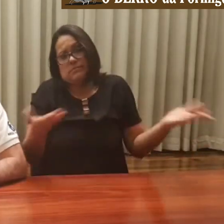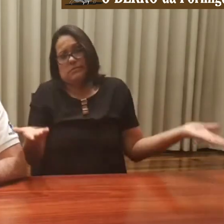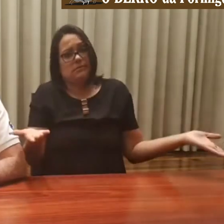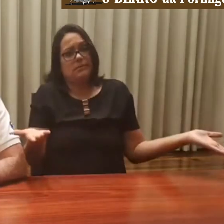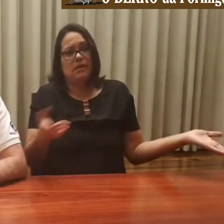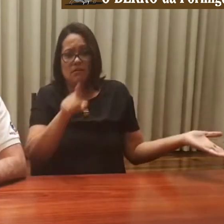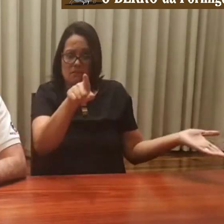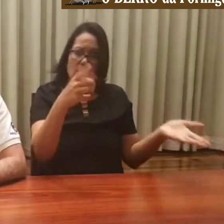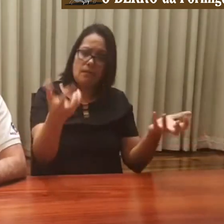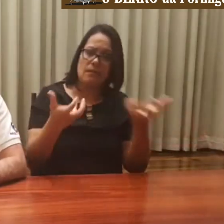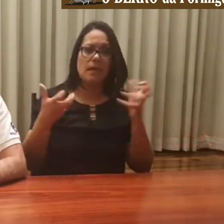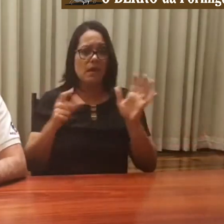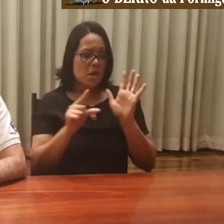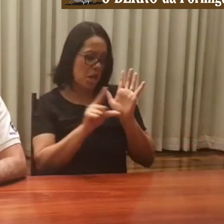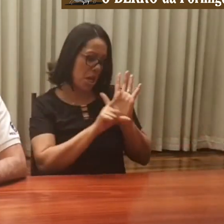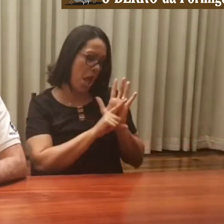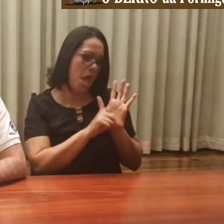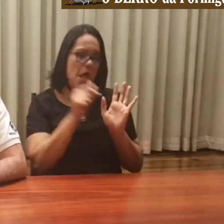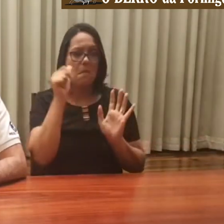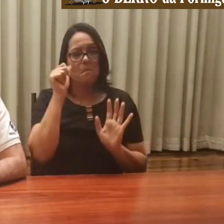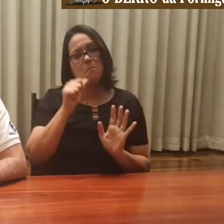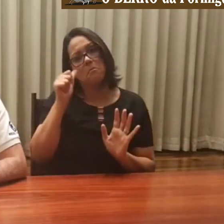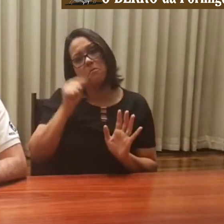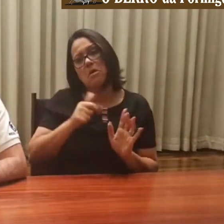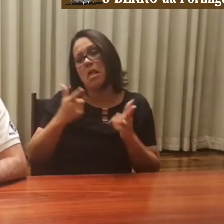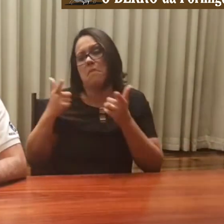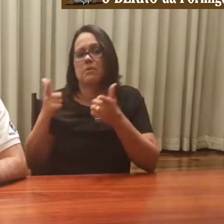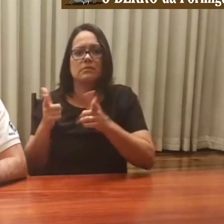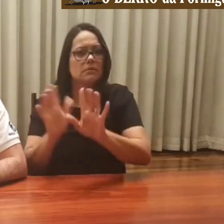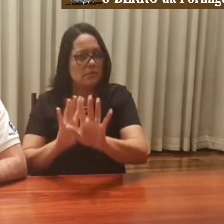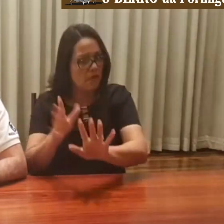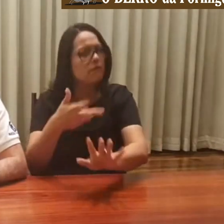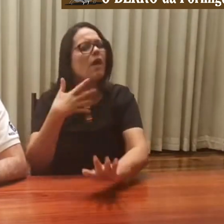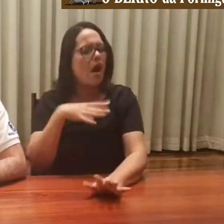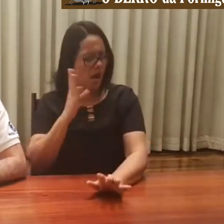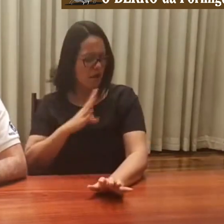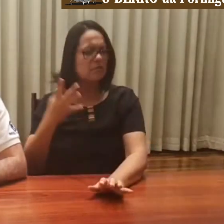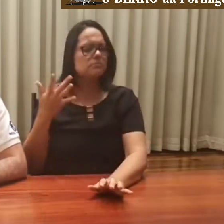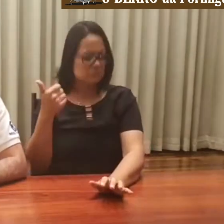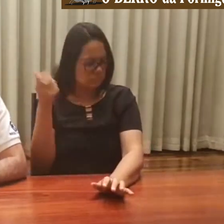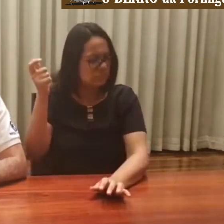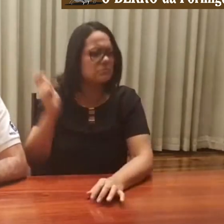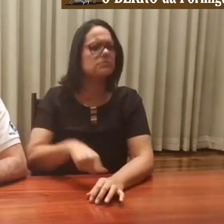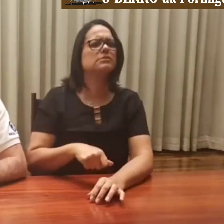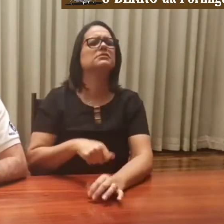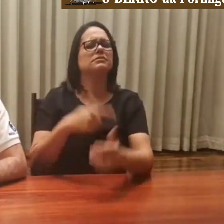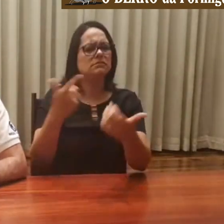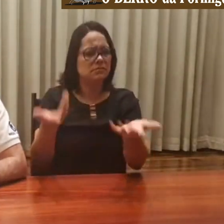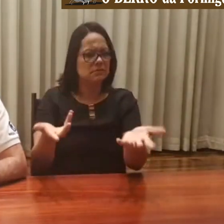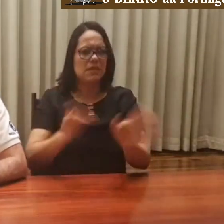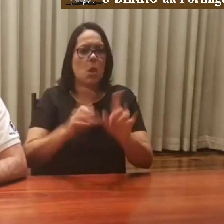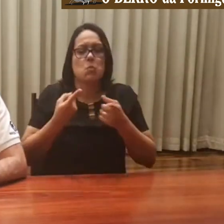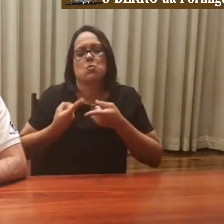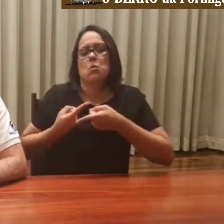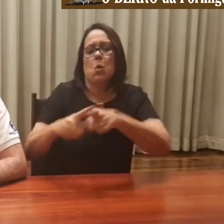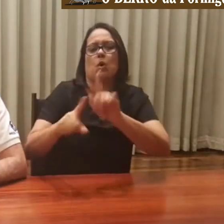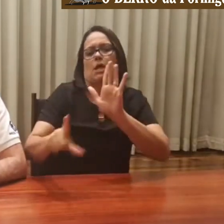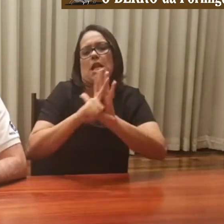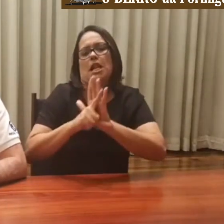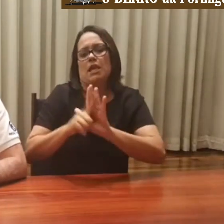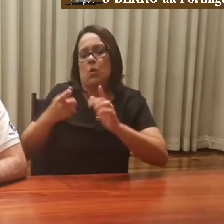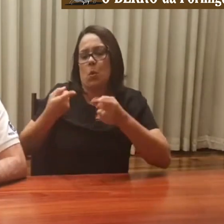Ou você quer ter a leizinha do feminicídio ali para mostrar para todo mundo? Vale a pena, a lei do feminicídio é bem-vinda, ninguém é contra ela, não. Mas